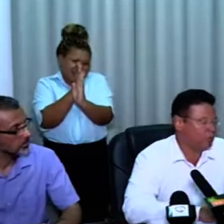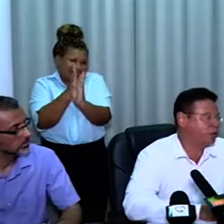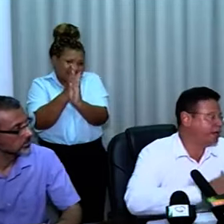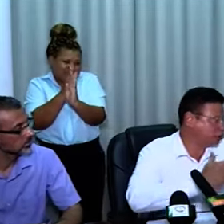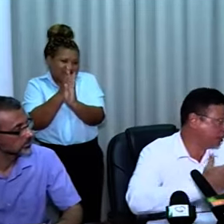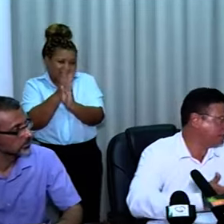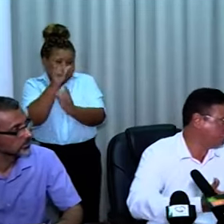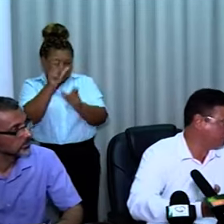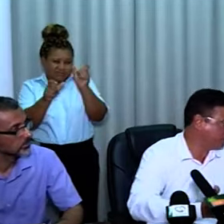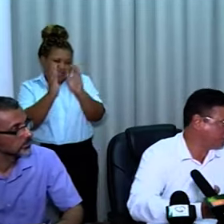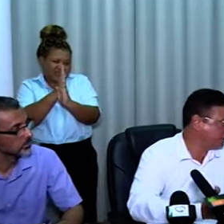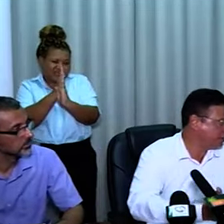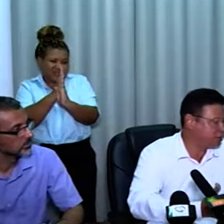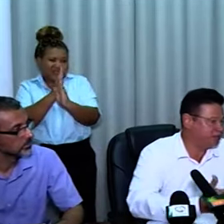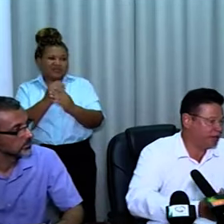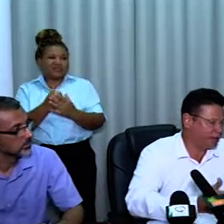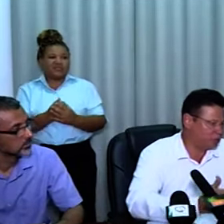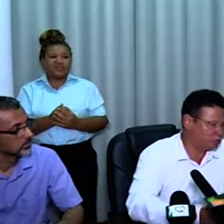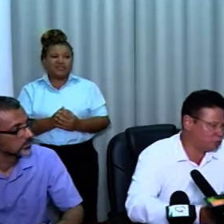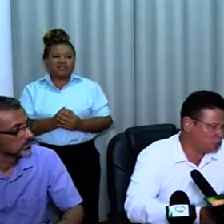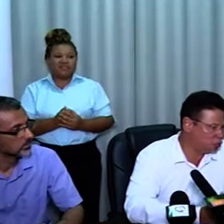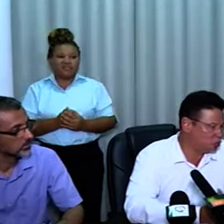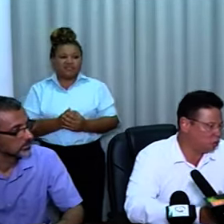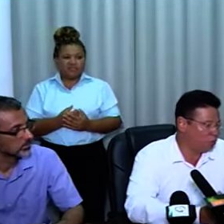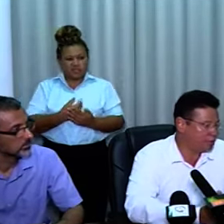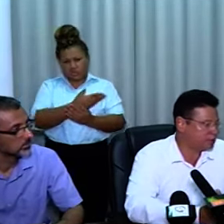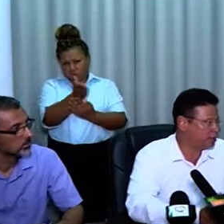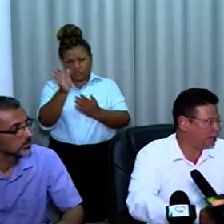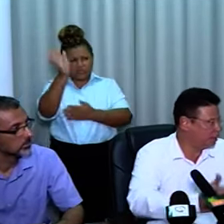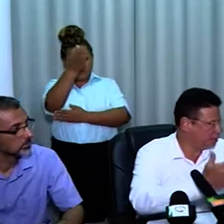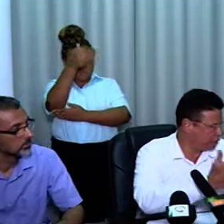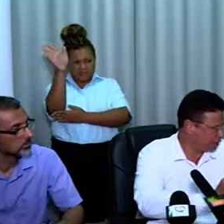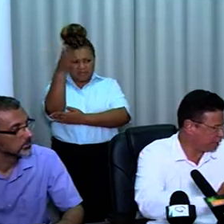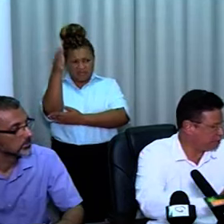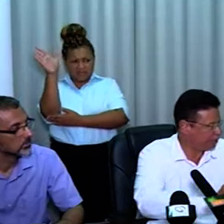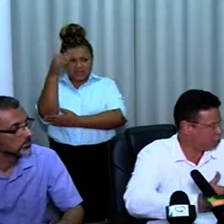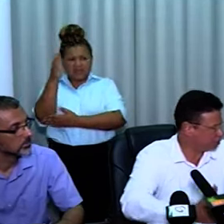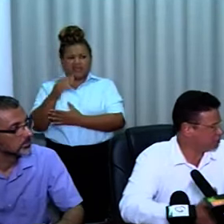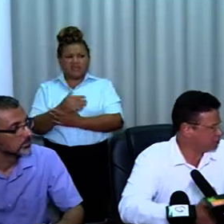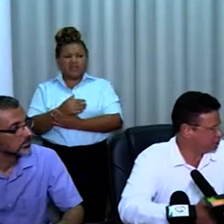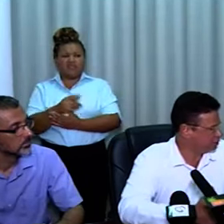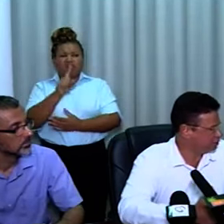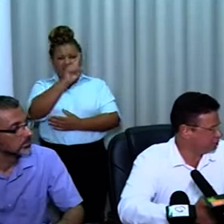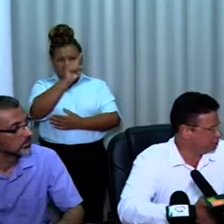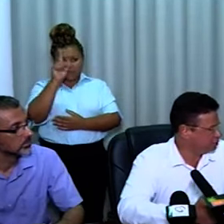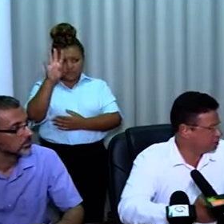jours, quelle nationalité au fait, si il fait 14 jours ou moins, l'Italie n'a pas le droit d'entrer